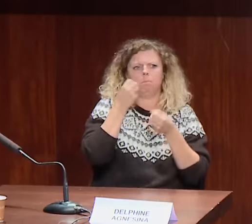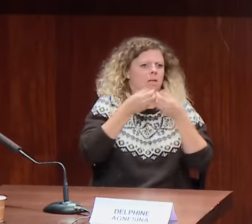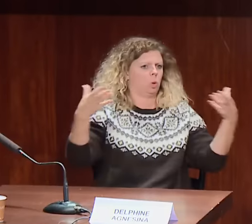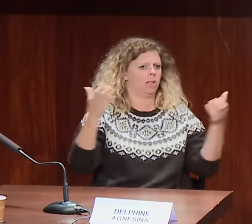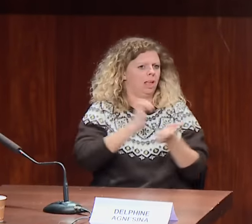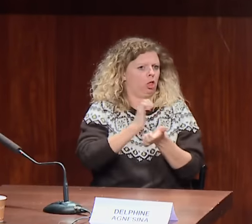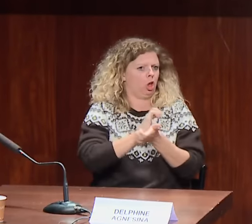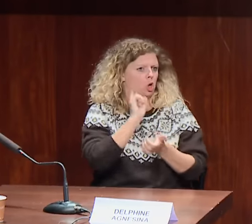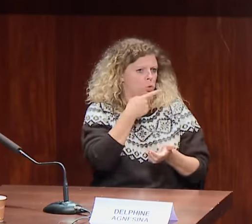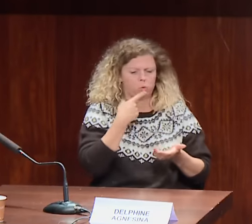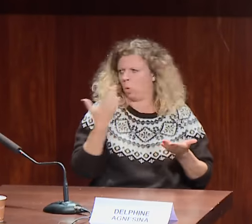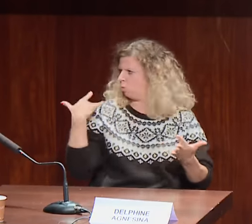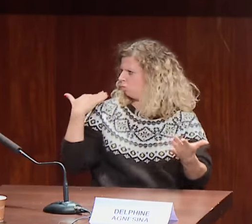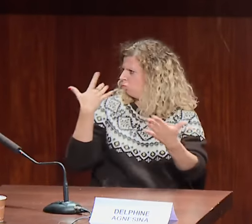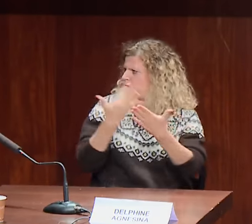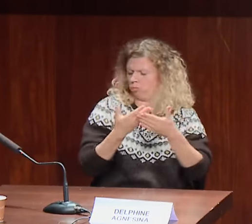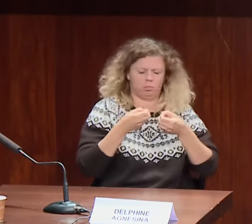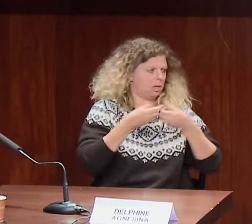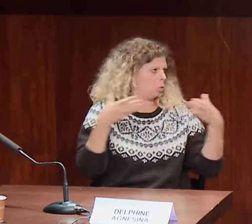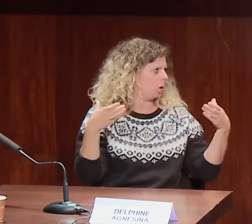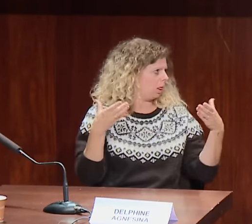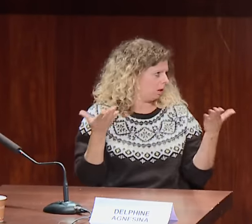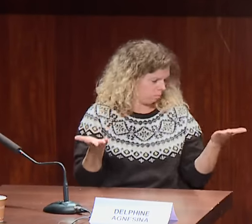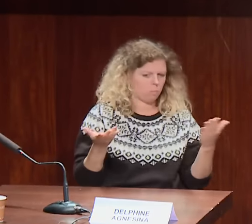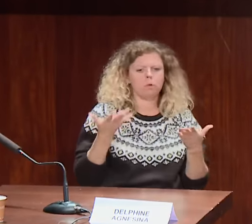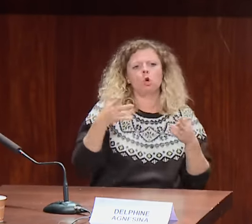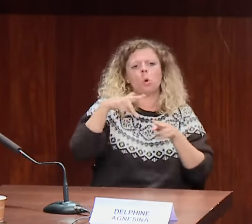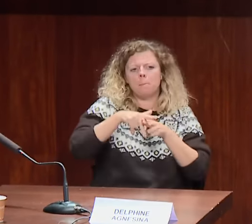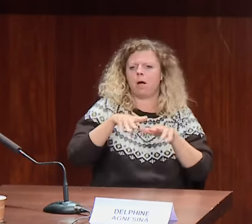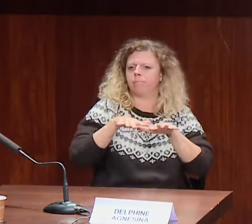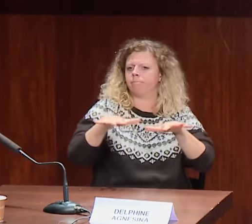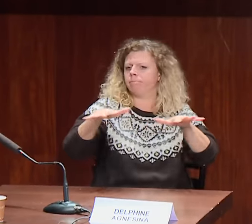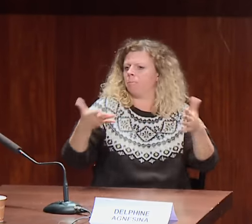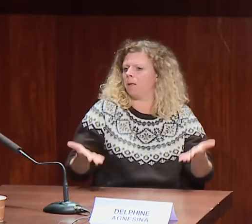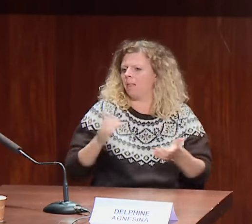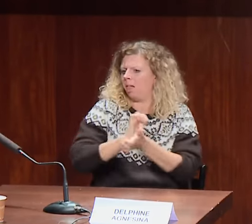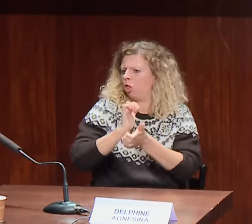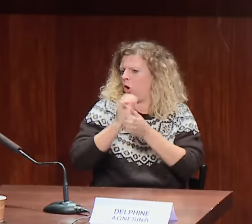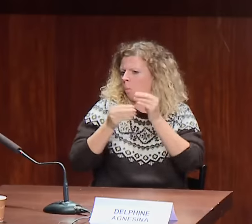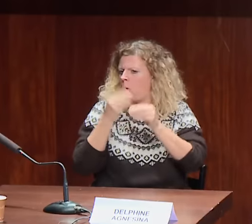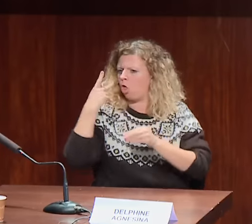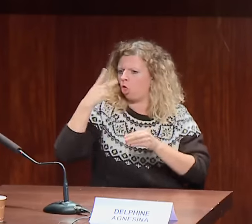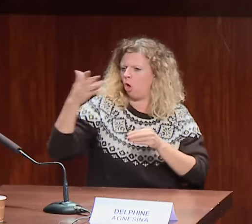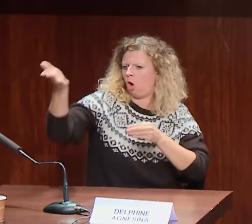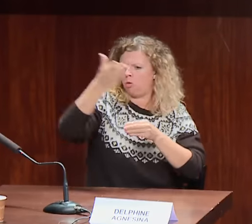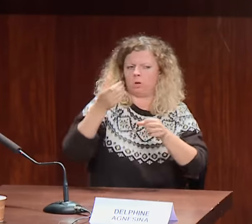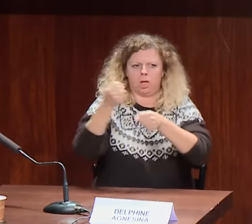Alors, le livre, bon, on a des livres qu'on...